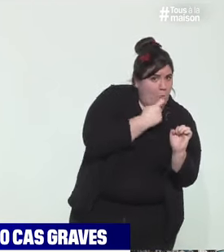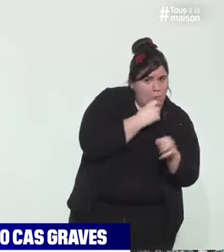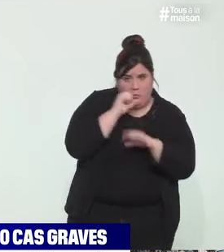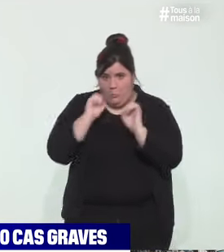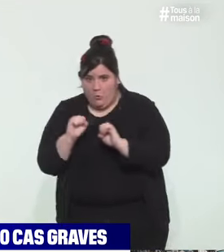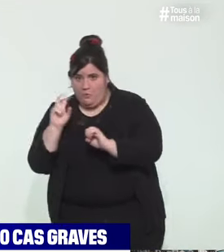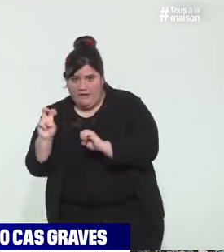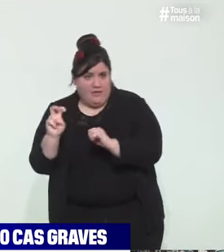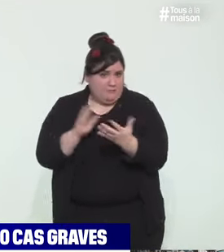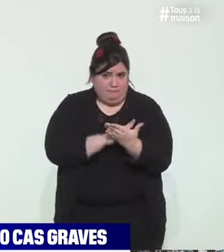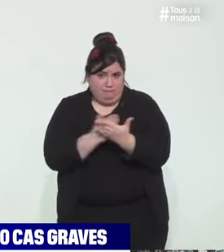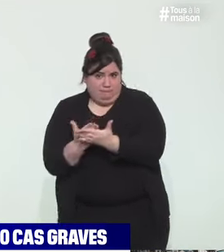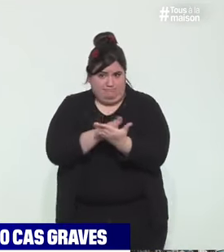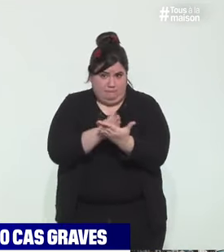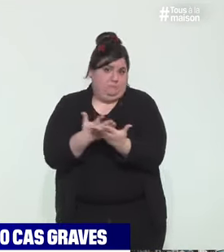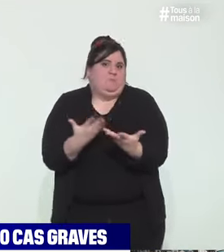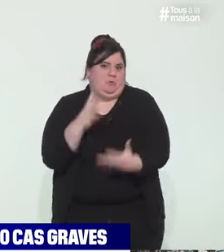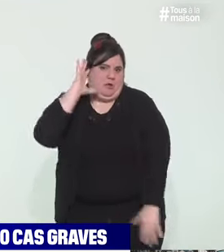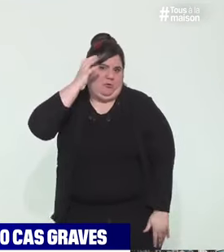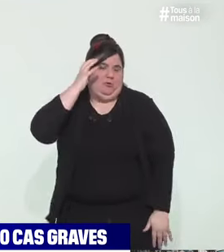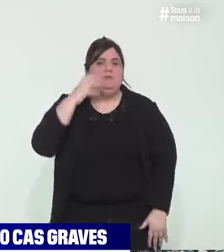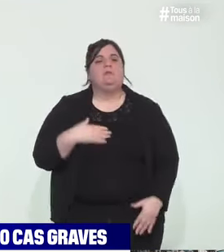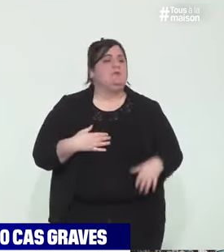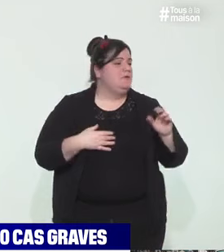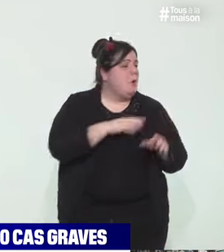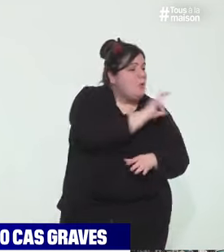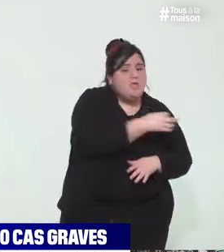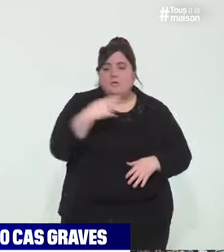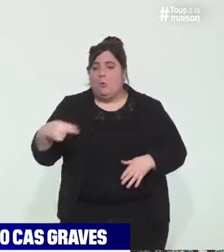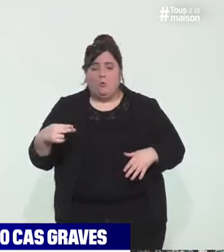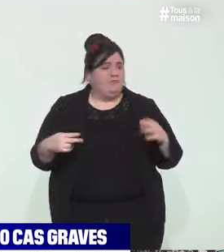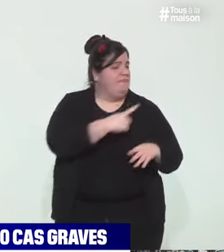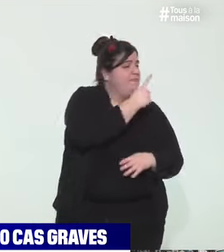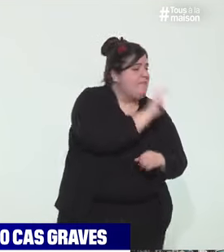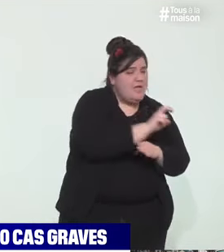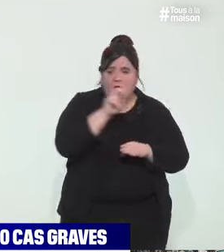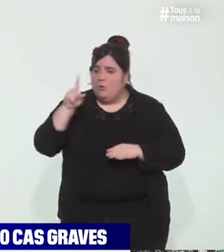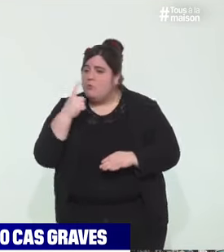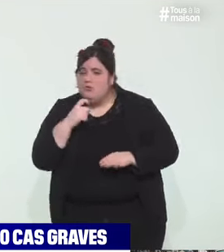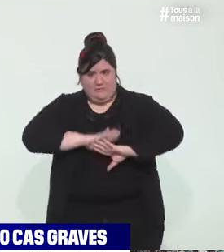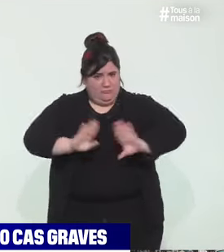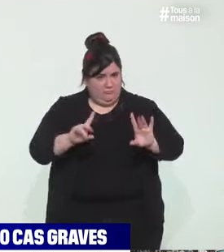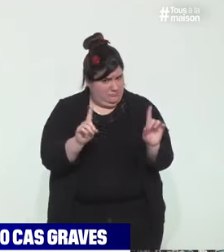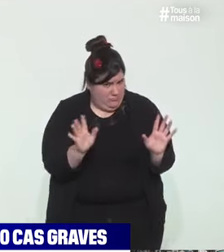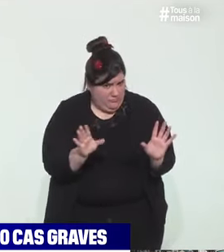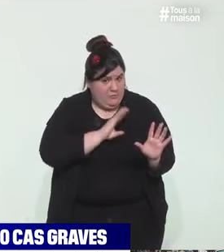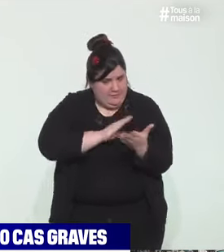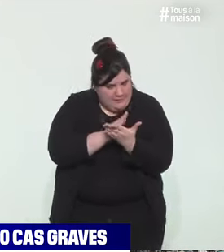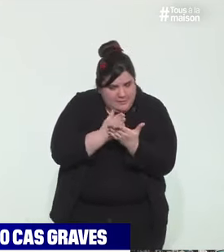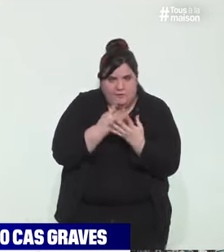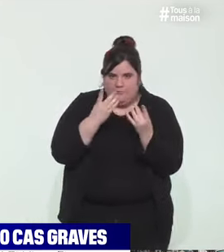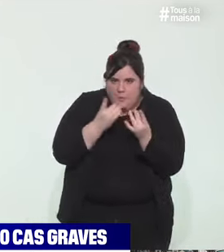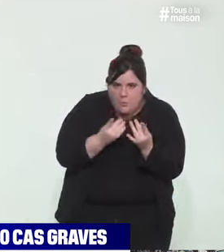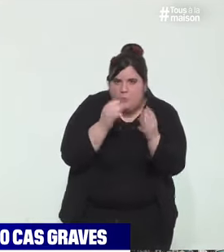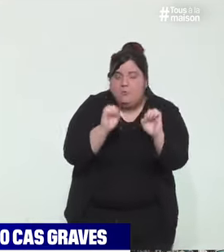permet effectivement d'avoir une approche non manichéenne, mais effectivement, l'objectif est bien d'aller vers le bicolore, et il y aura une carte bicolore